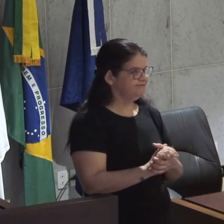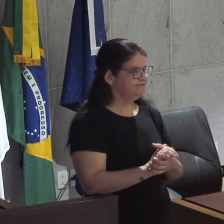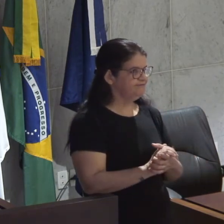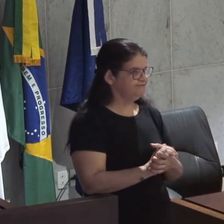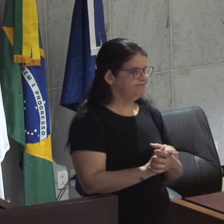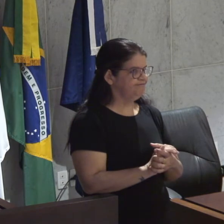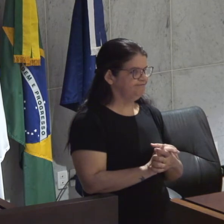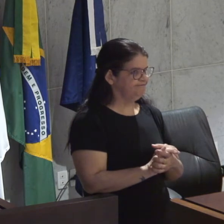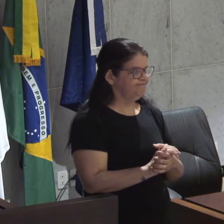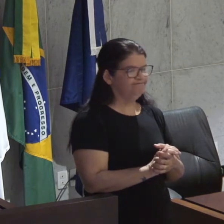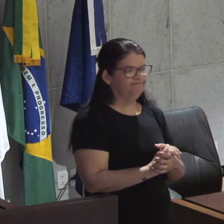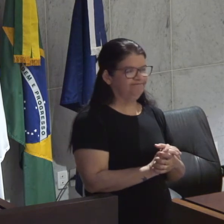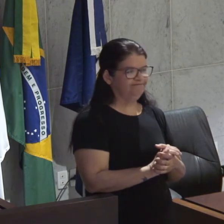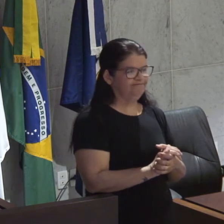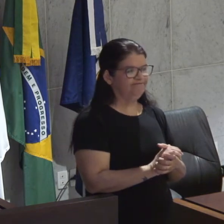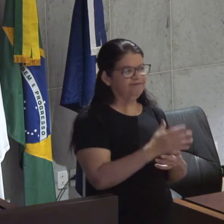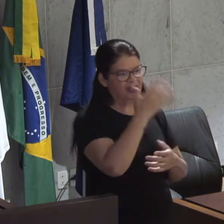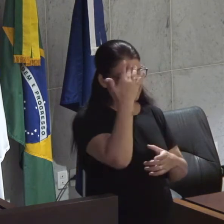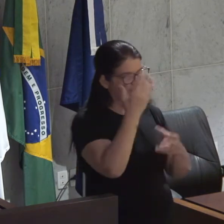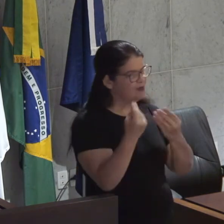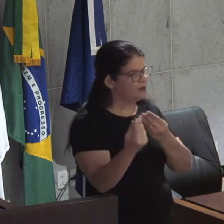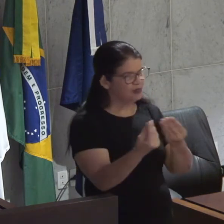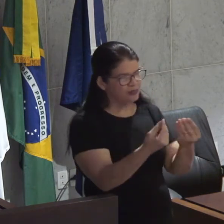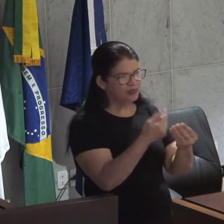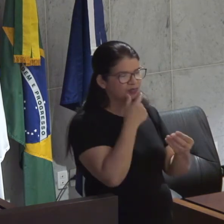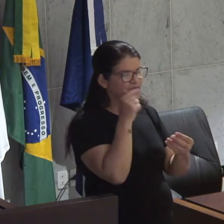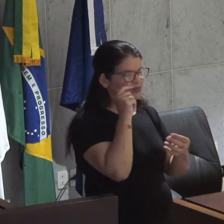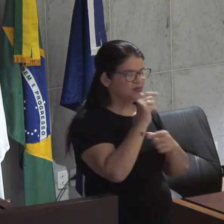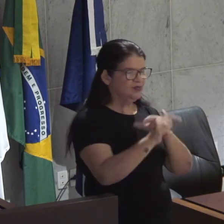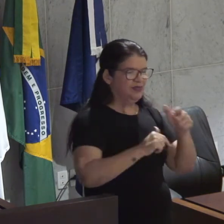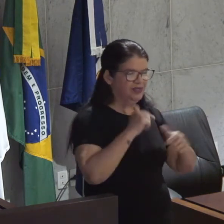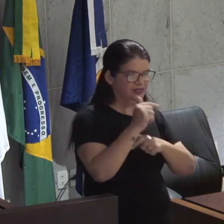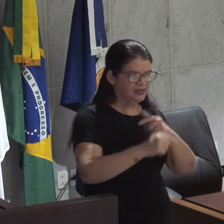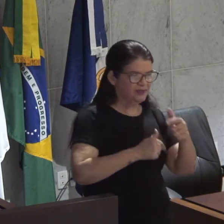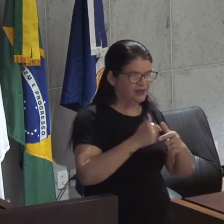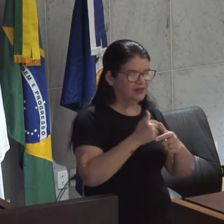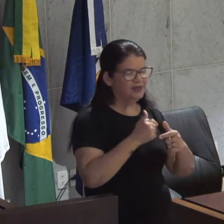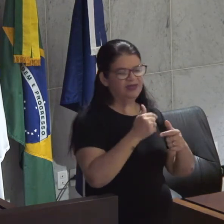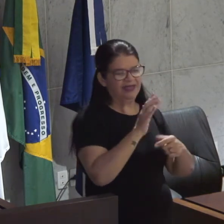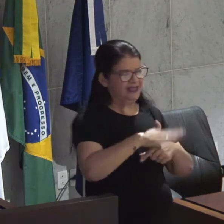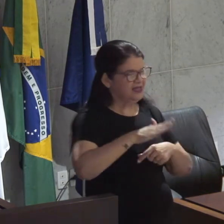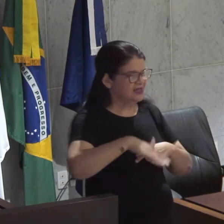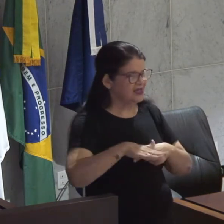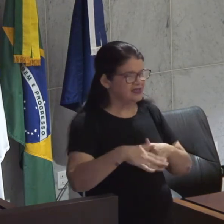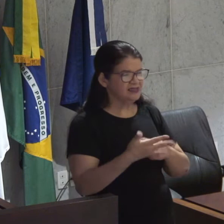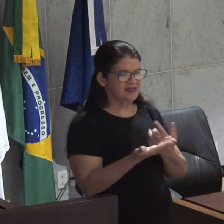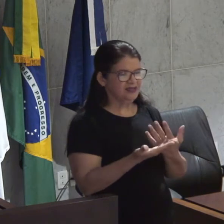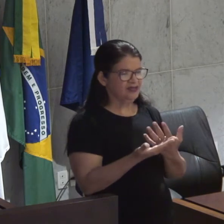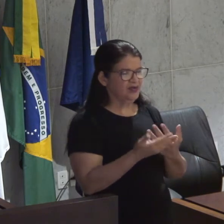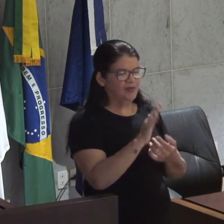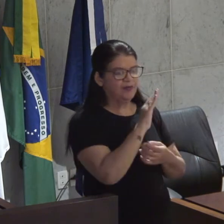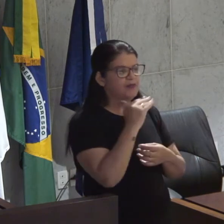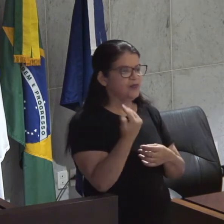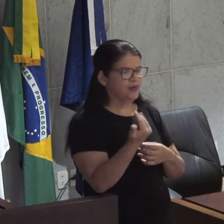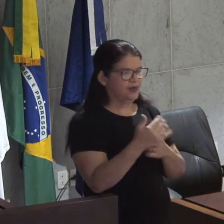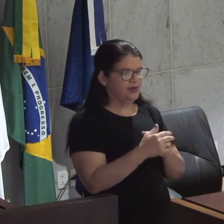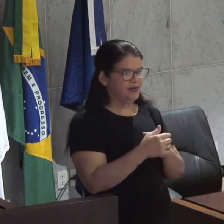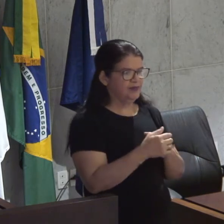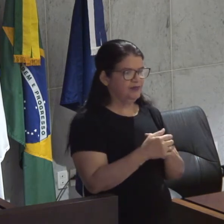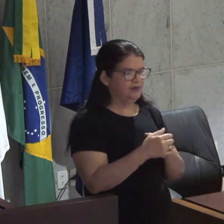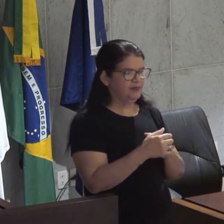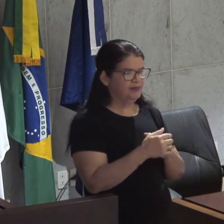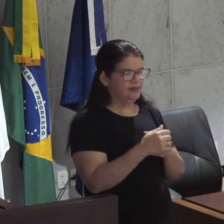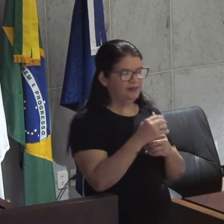Muitos trabalhadores e trabalhadoras, muitas crianças morreram